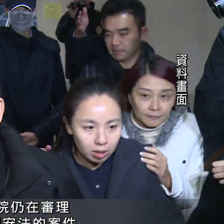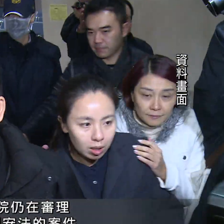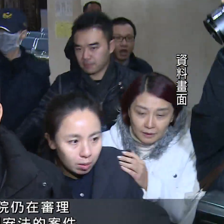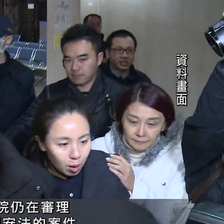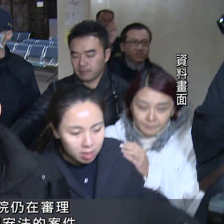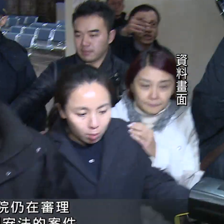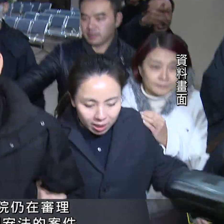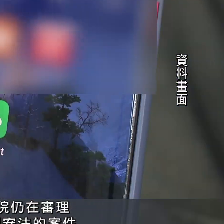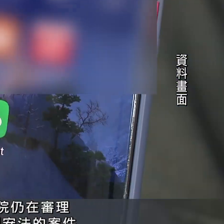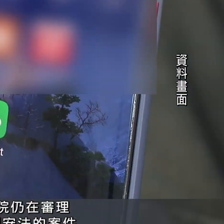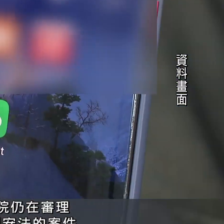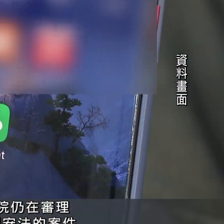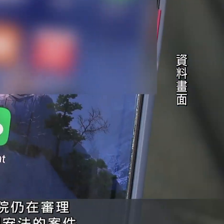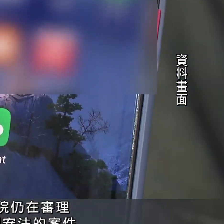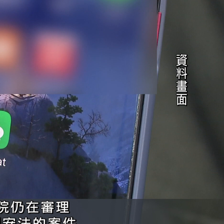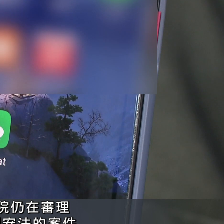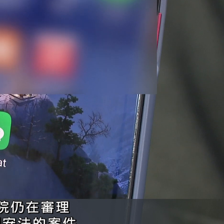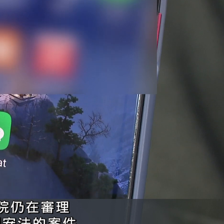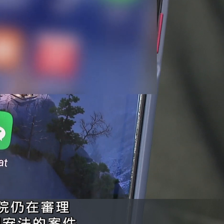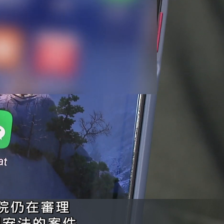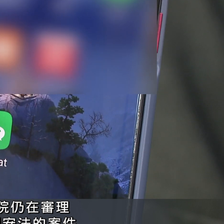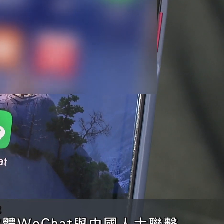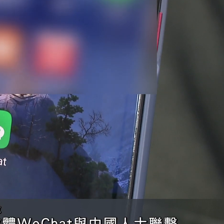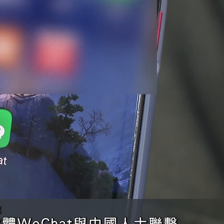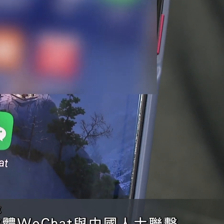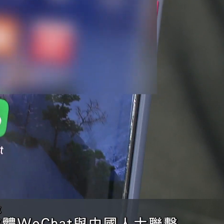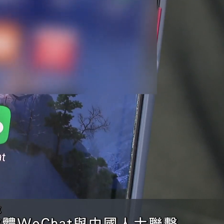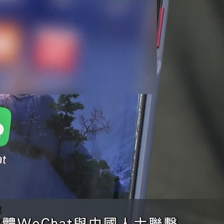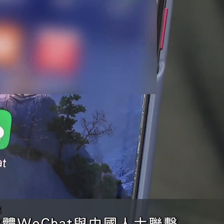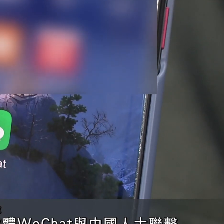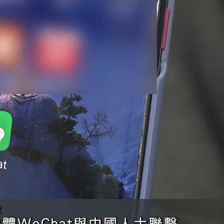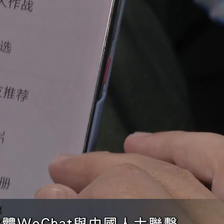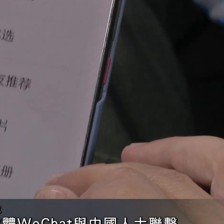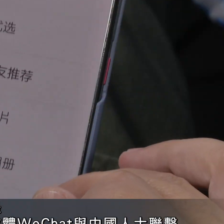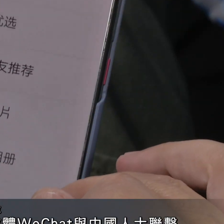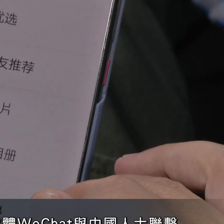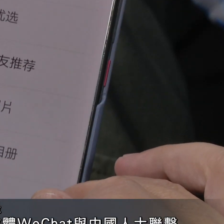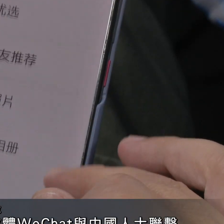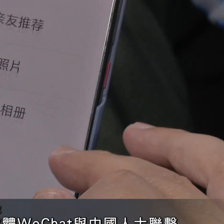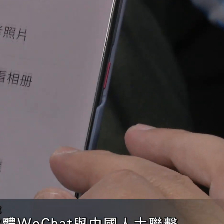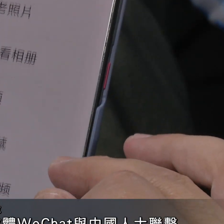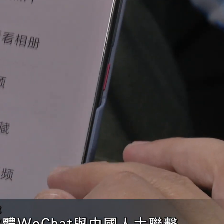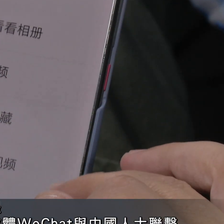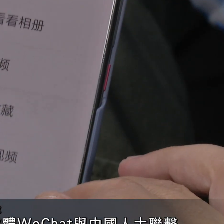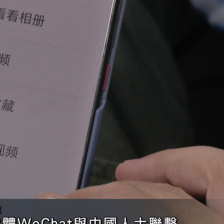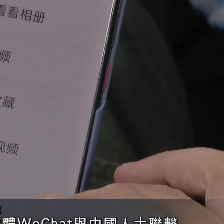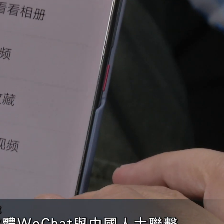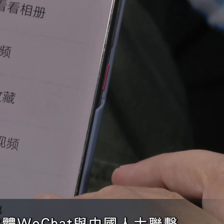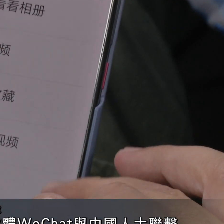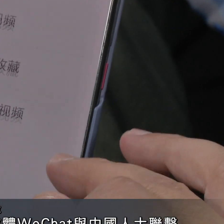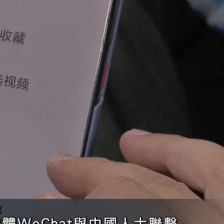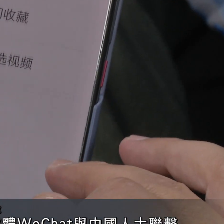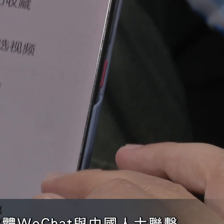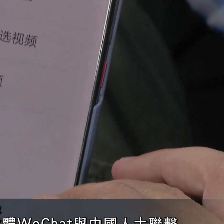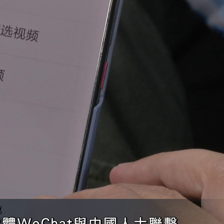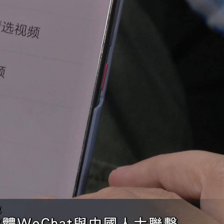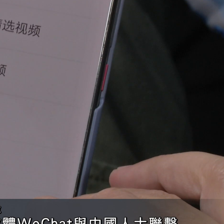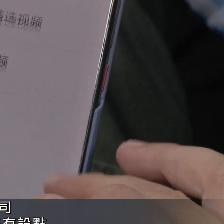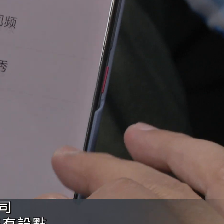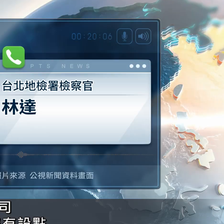理。近期多起涉及国安法的案件就被查出，疑似是利用中国通讯软体 WeChat 与中国人士联系。 确